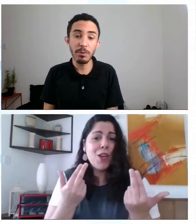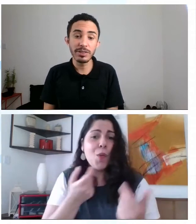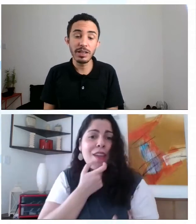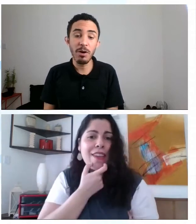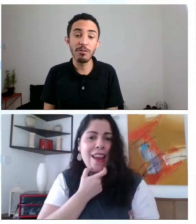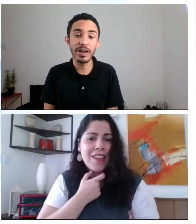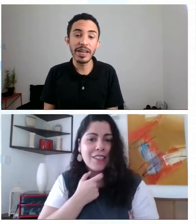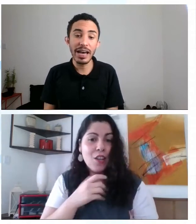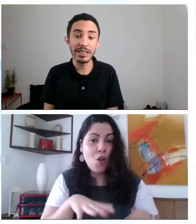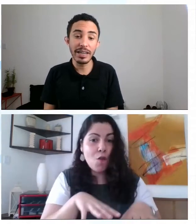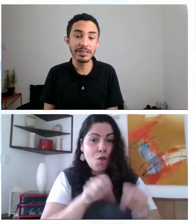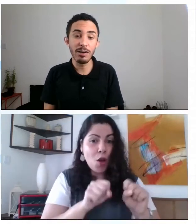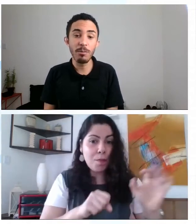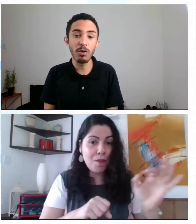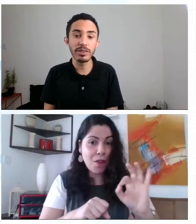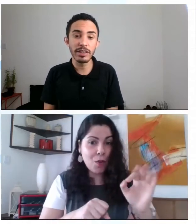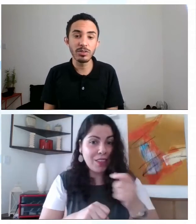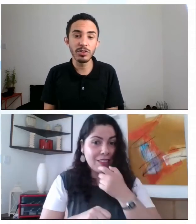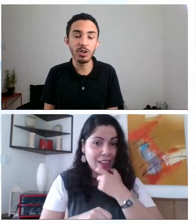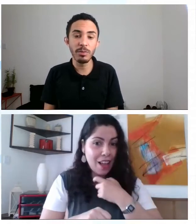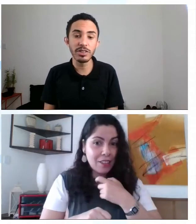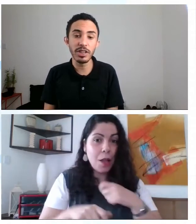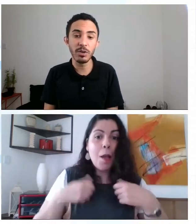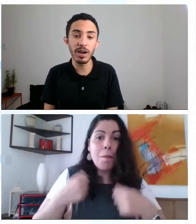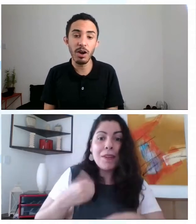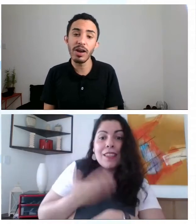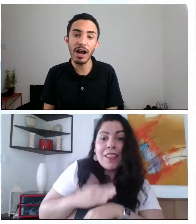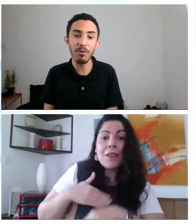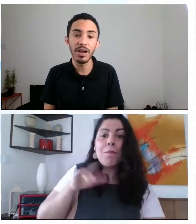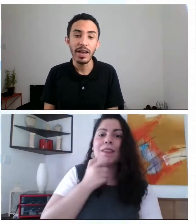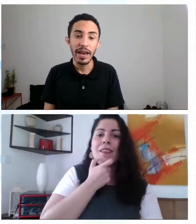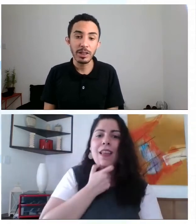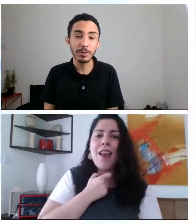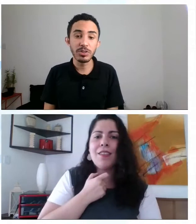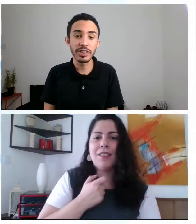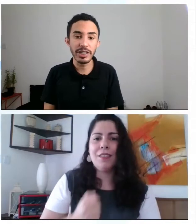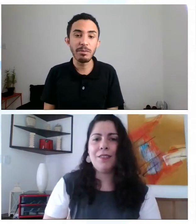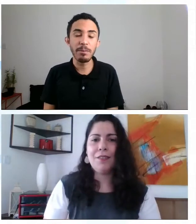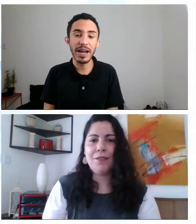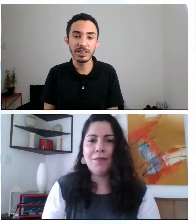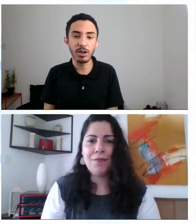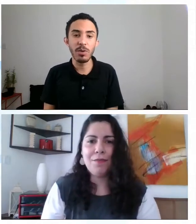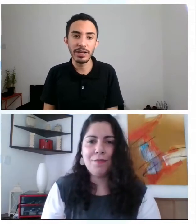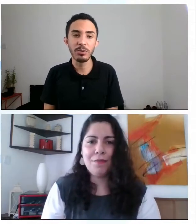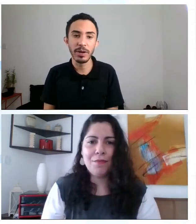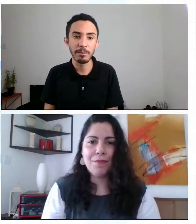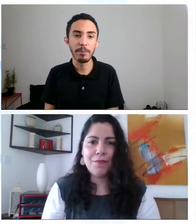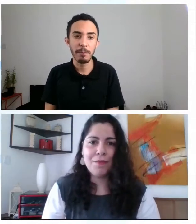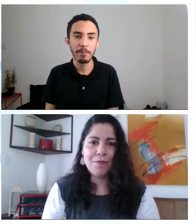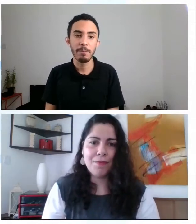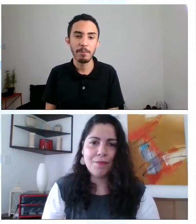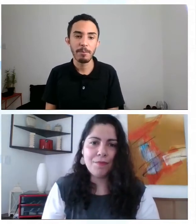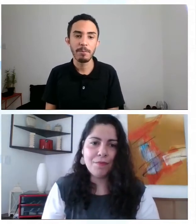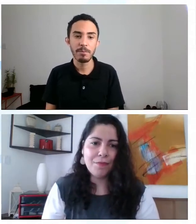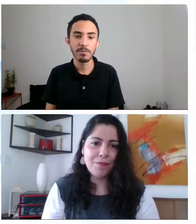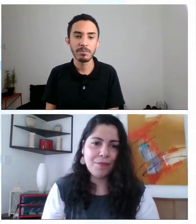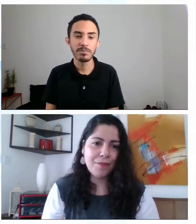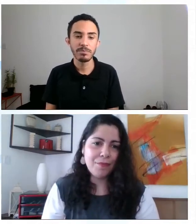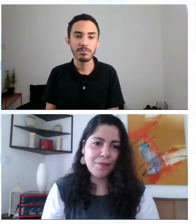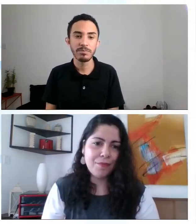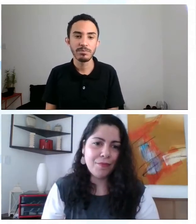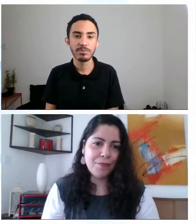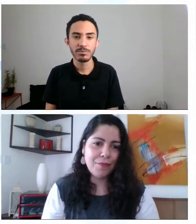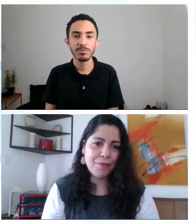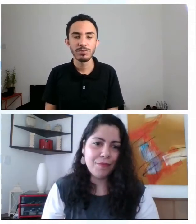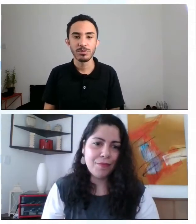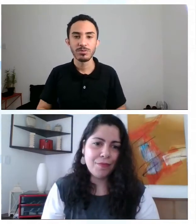essa pessoa pode ser mal avaliada, né, assim como acontece com idiomas de língua oral. As pessoas têm que ter uma prática com a língua. Dois